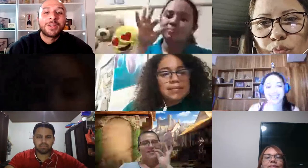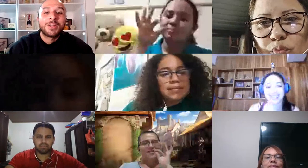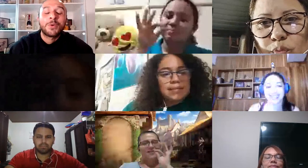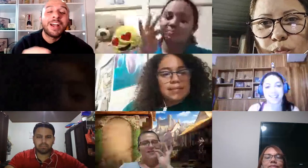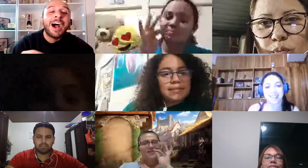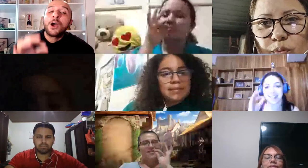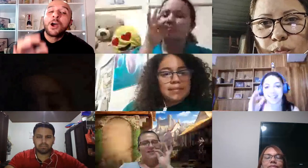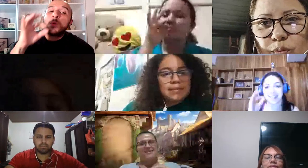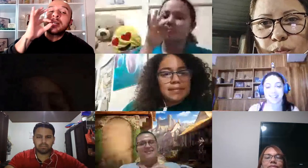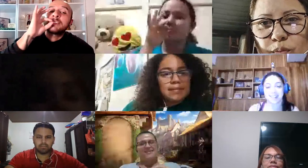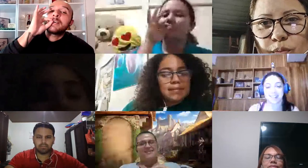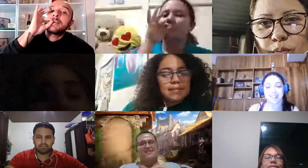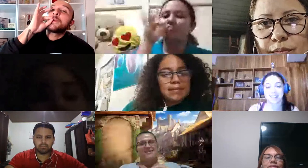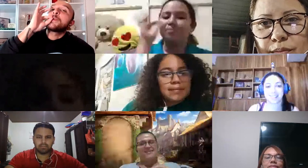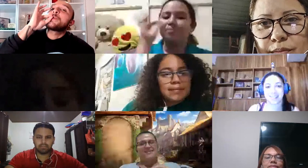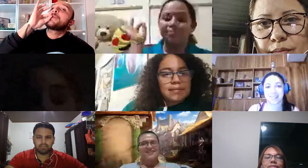Cuidado, no así.